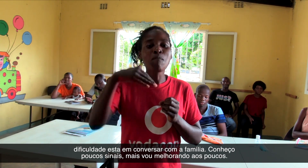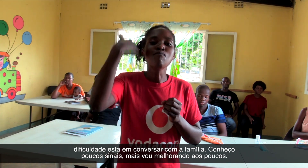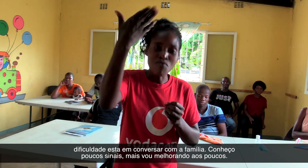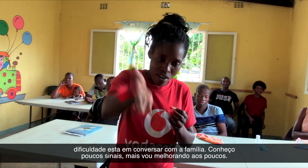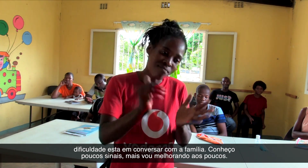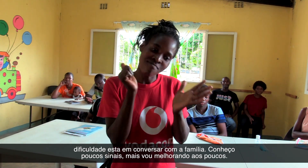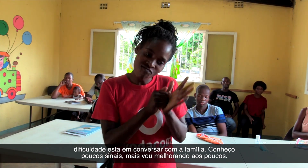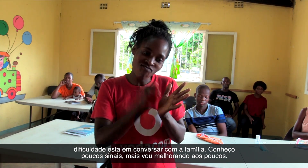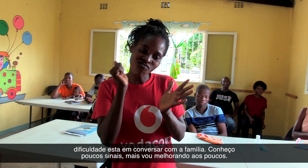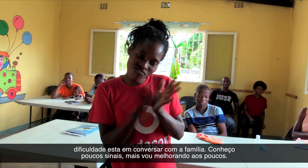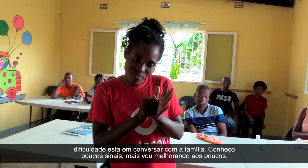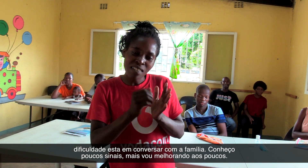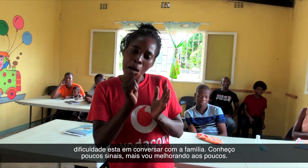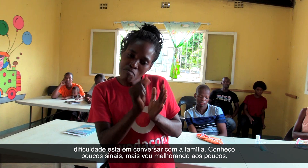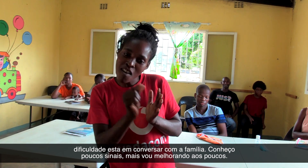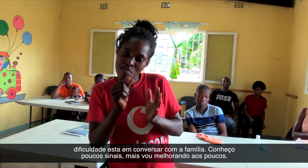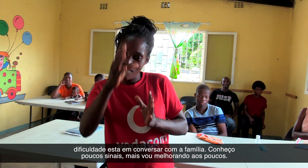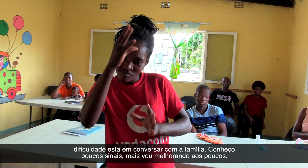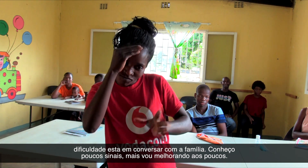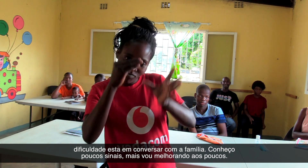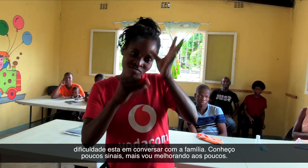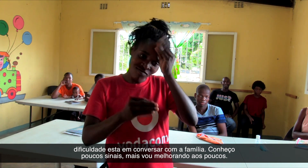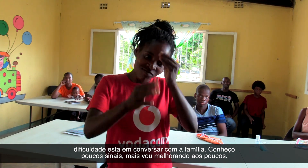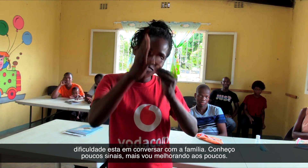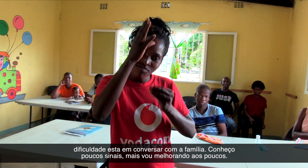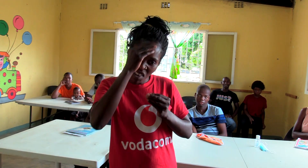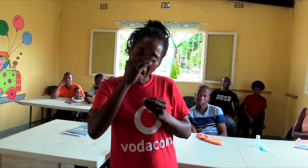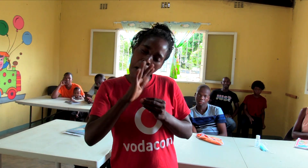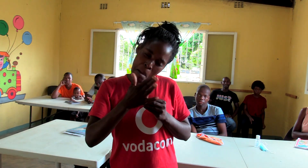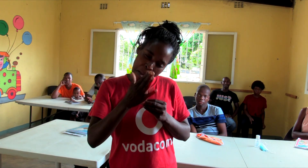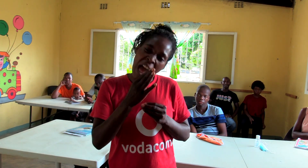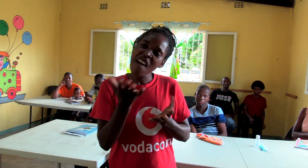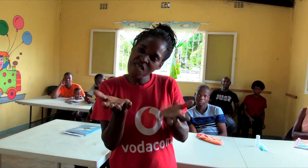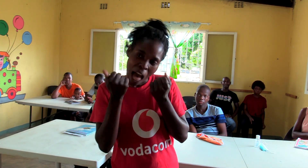família. Conheço poucos sinais, mas vou melhorando aos poucos.